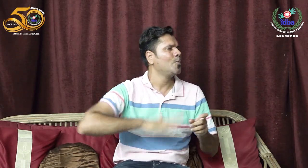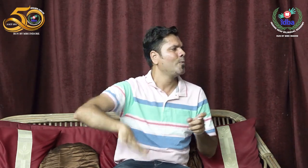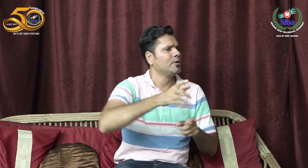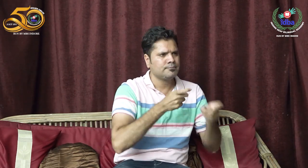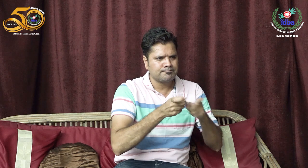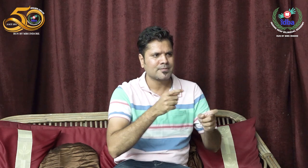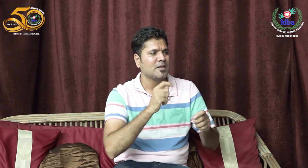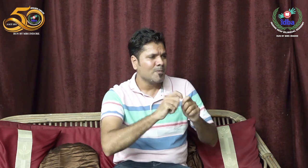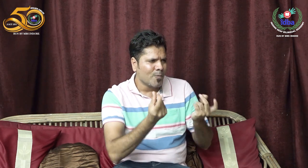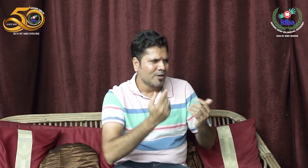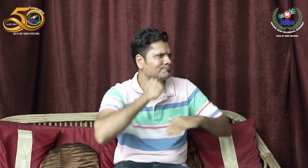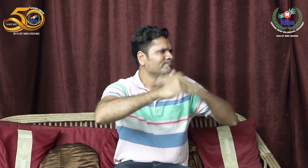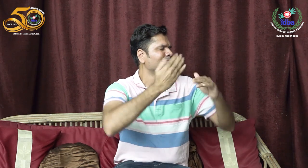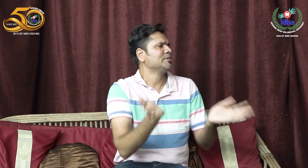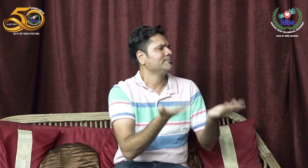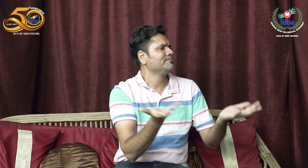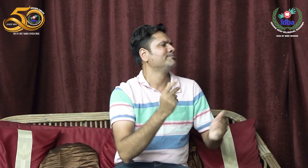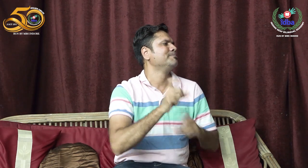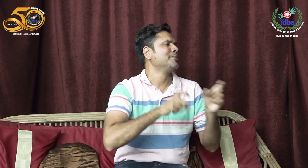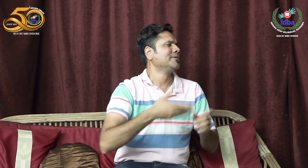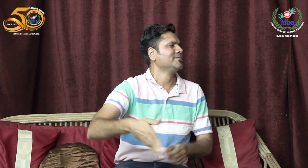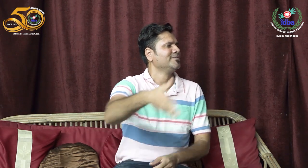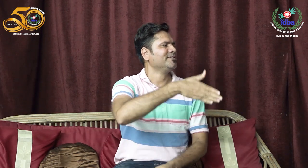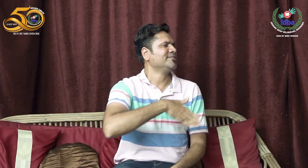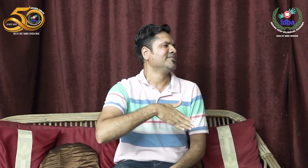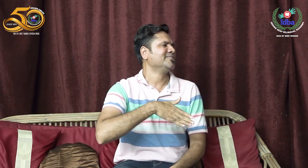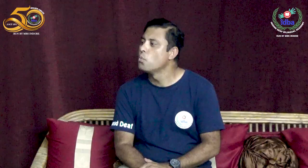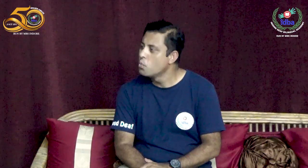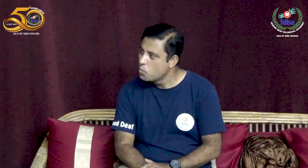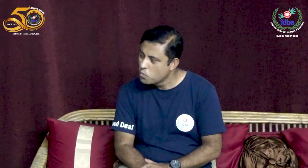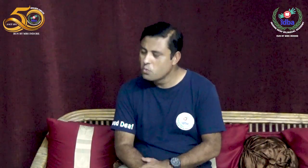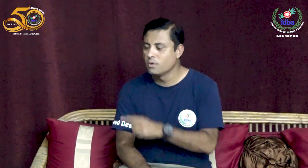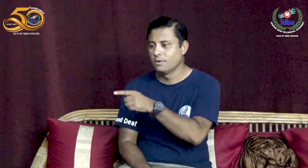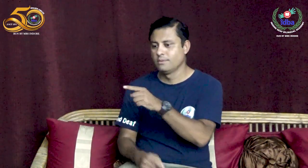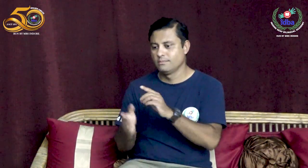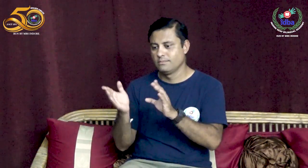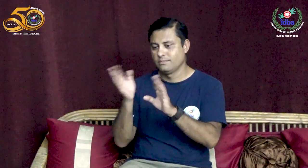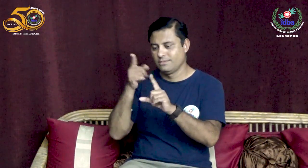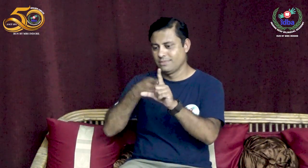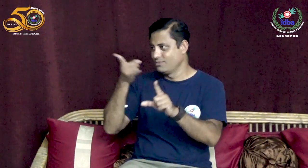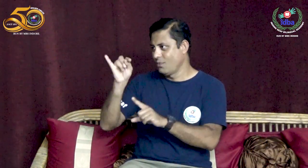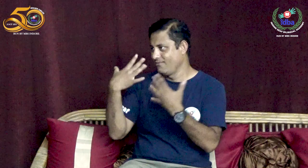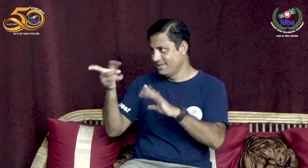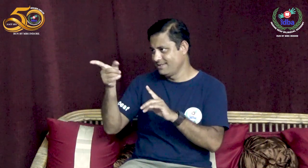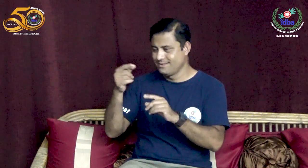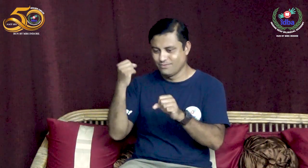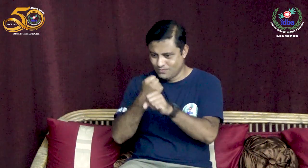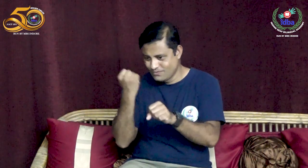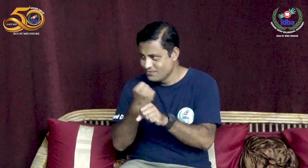थे उन्होंने मुझे चूज़ किया, उन्होंने मुझे देखा कि मैं बहुत अच्छा काम करता हूँ, तो उन्होंने मुझे सपोर्ट किया और आगे मोटिवेट करा। तो अब मैं जो है टीम लीडर की पोस्ट पर आ चुका हूँ।